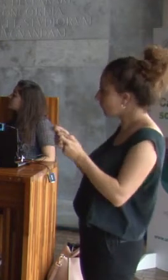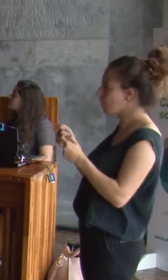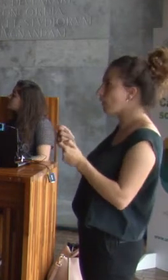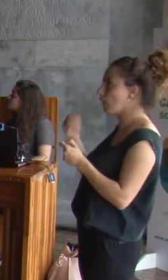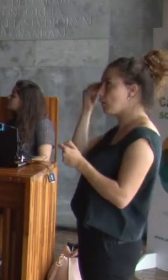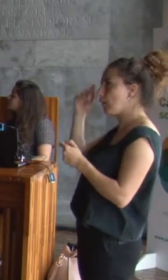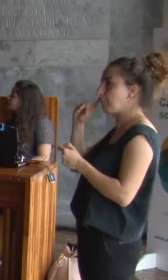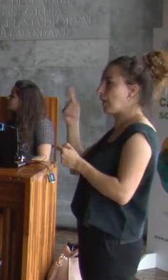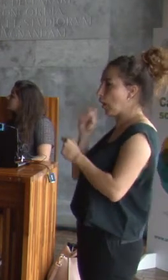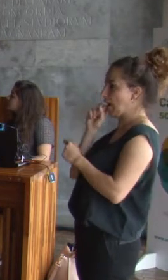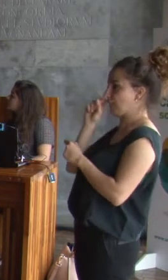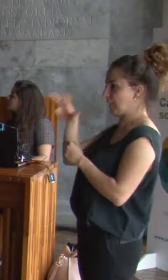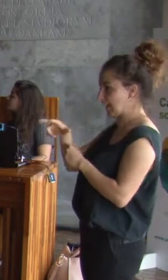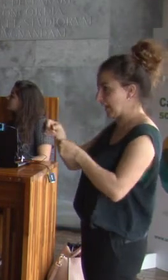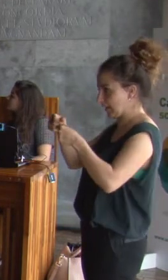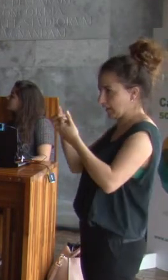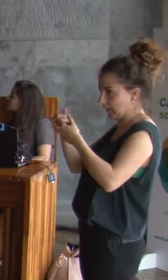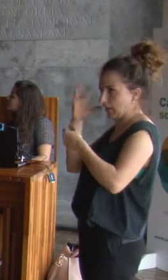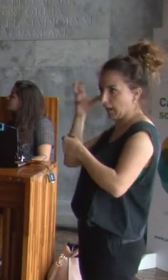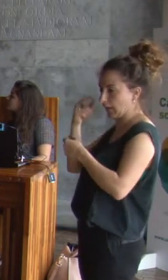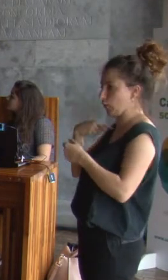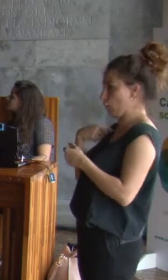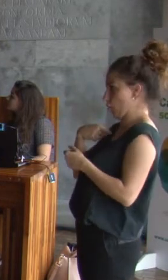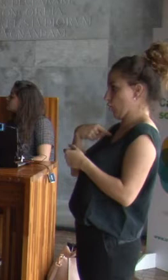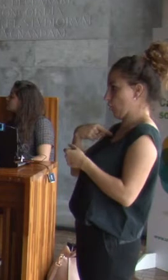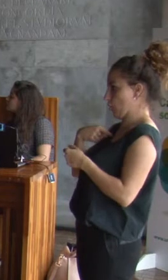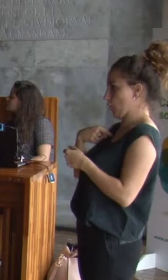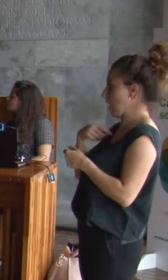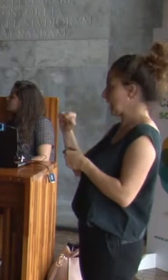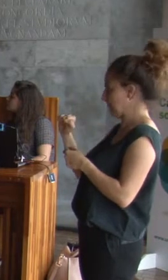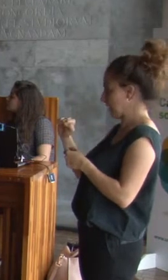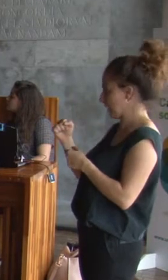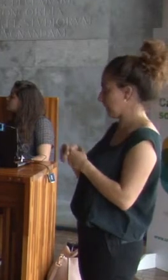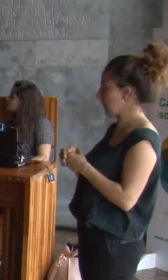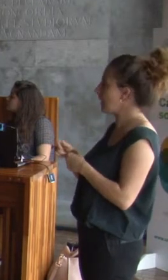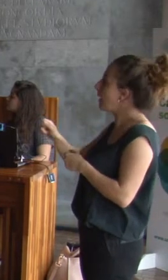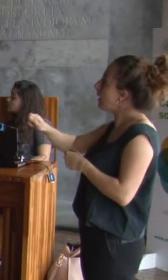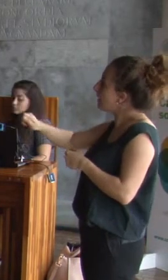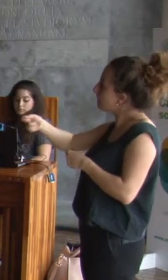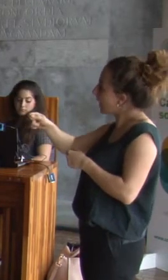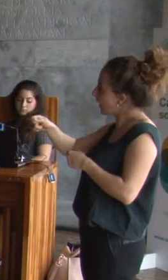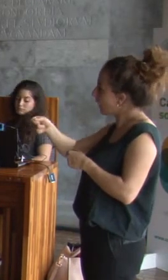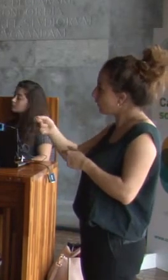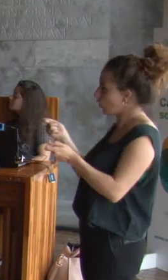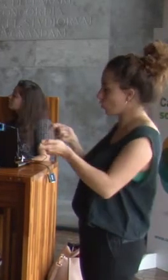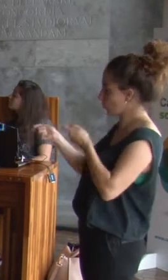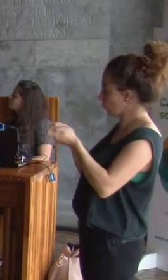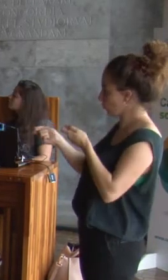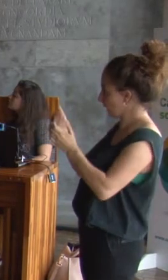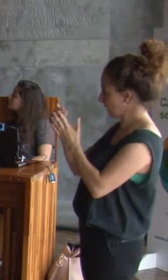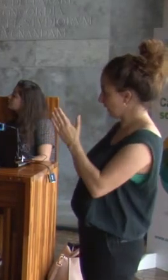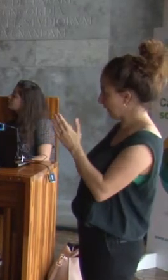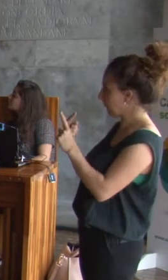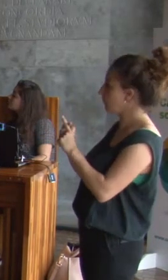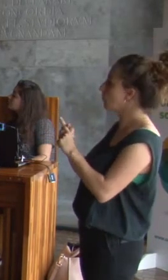meglio avvisare la redazione delle mie caratteristiche. E allora Pietro del Soldà, il conduttore del programma, e